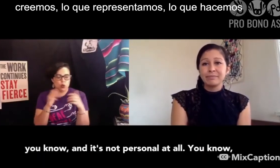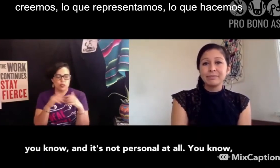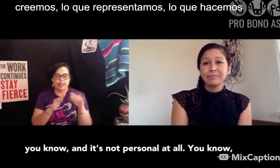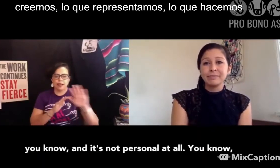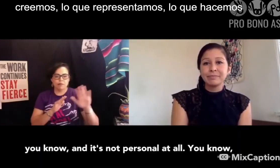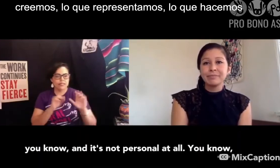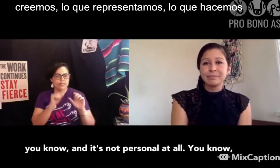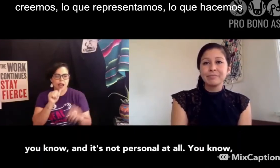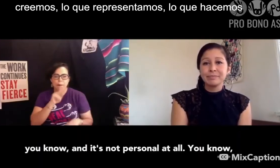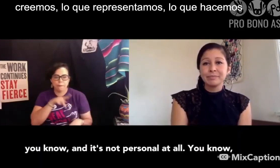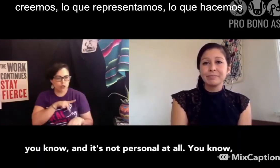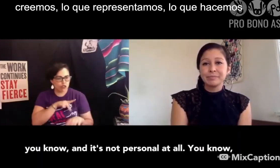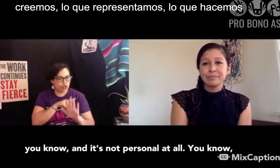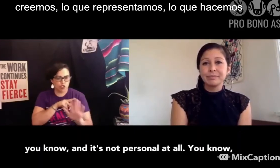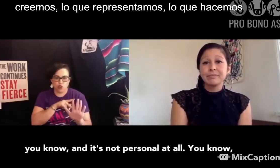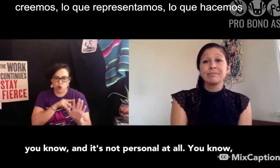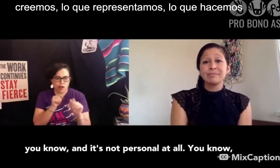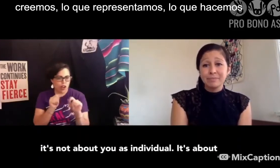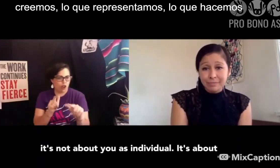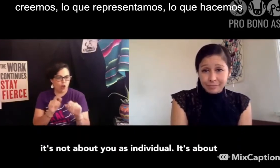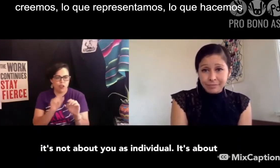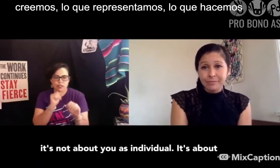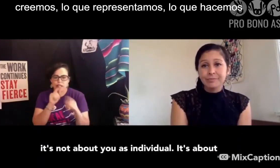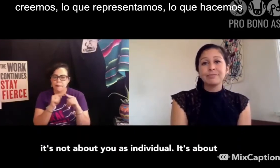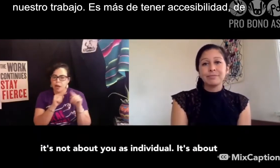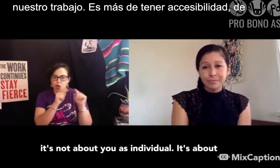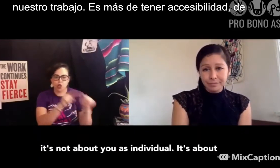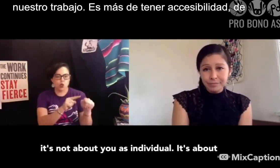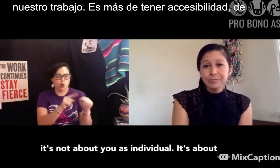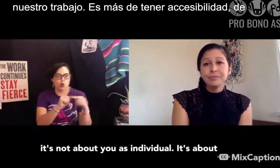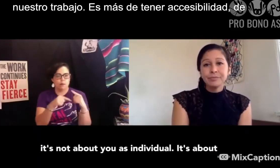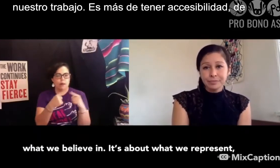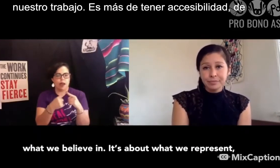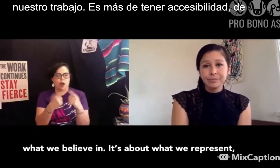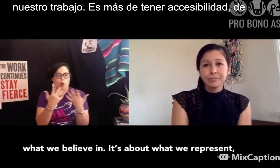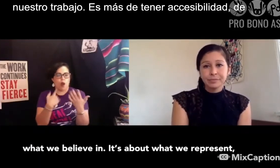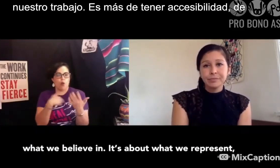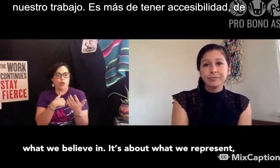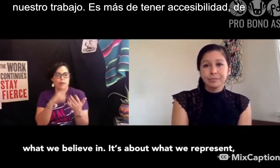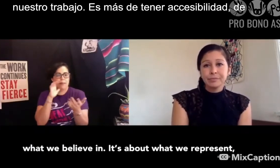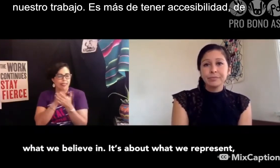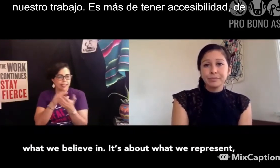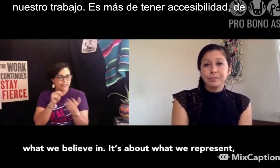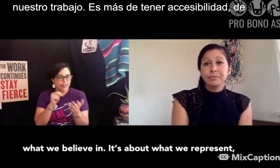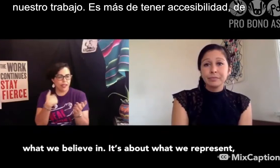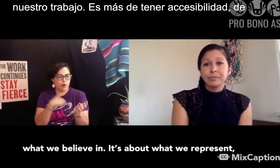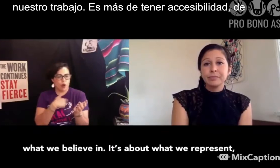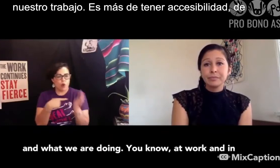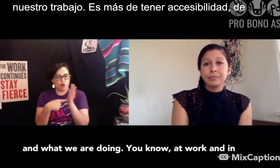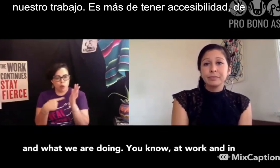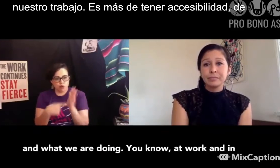nosotros creemos, lo que representamos, lo que hacemos, nuestro trabajo. Es más de